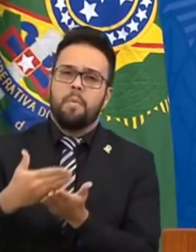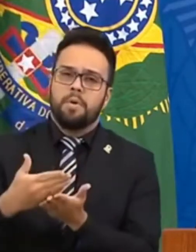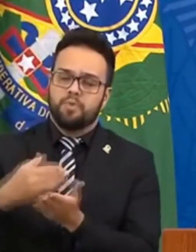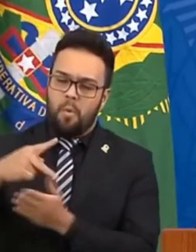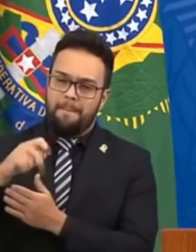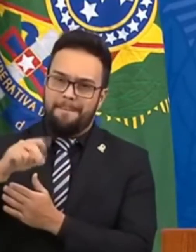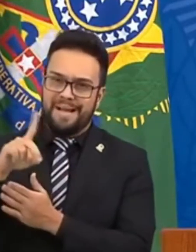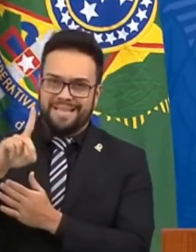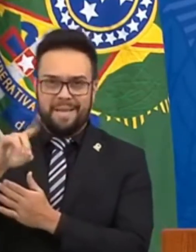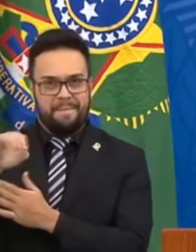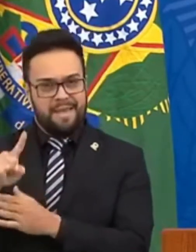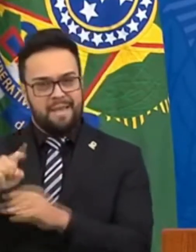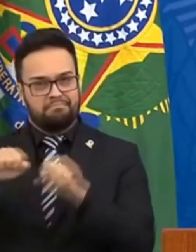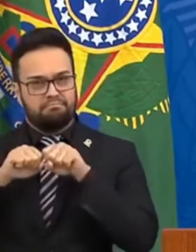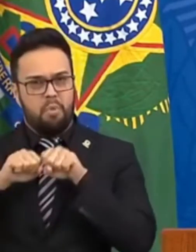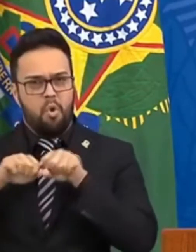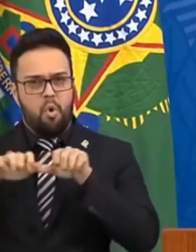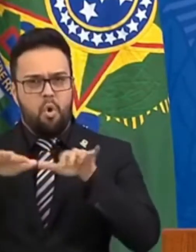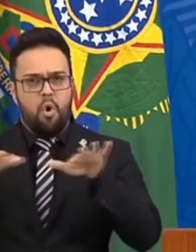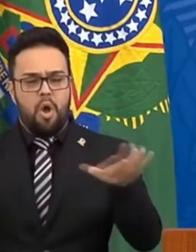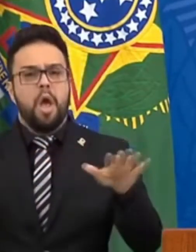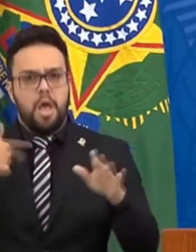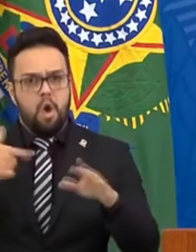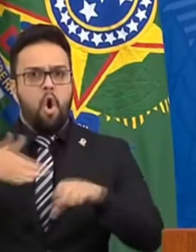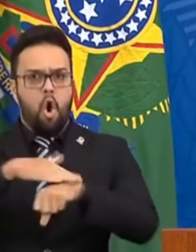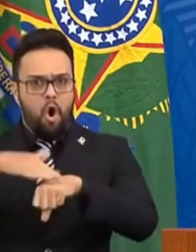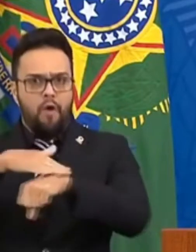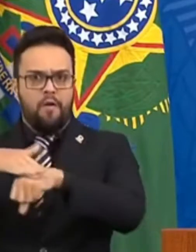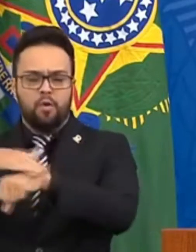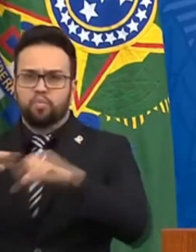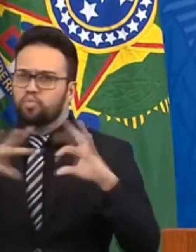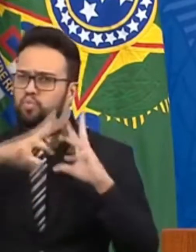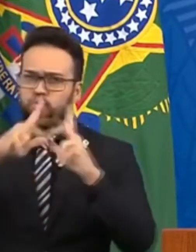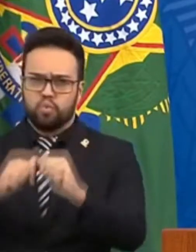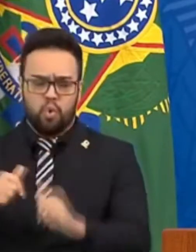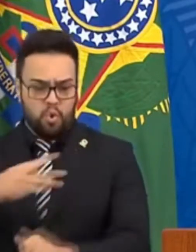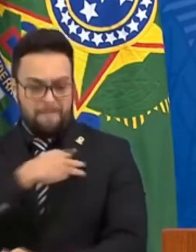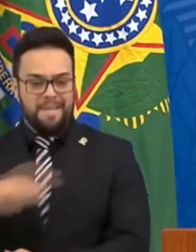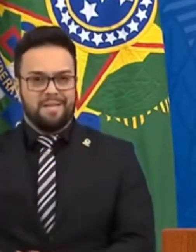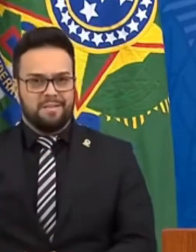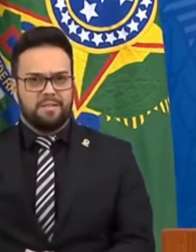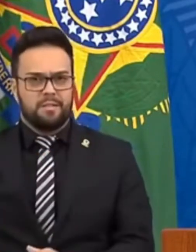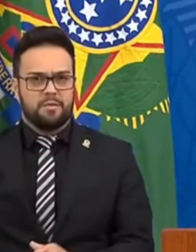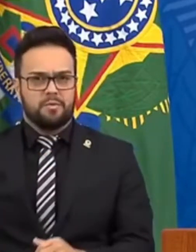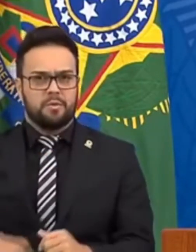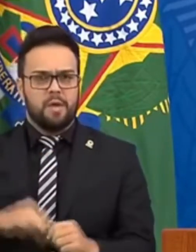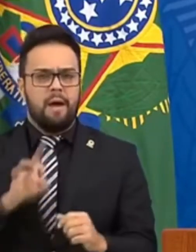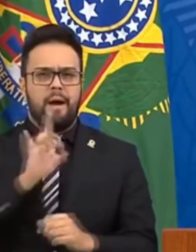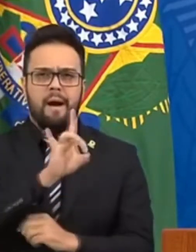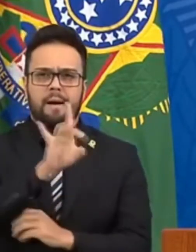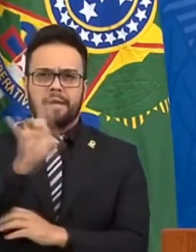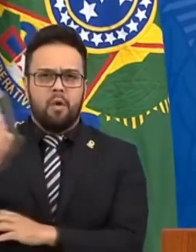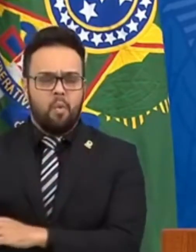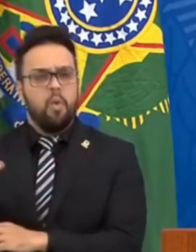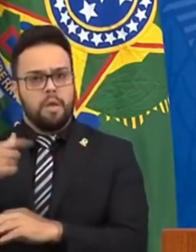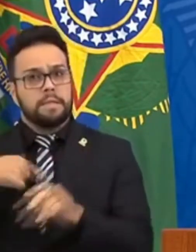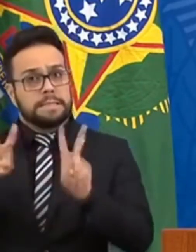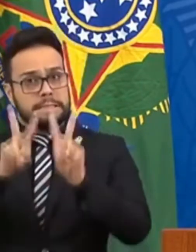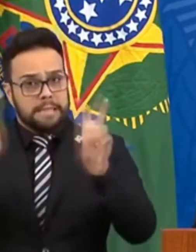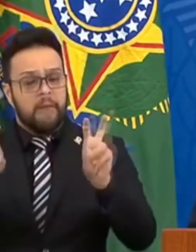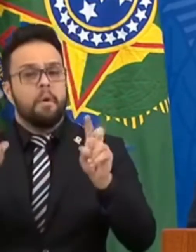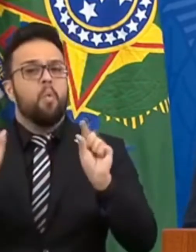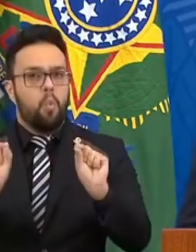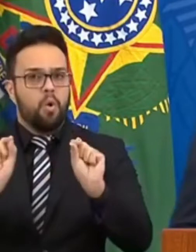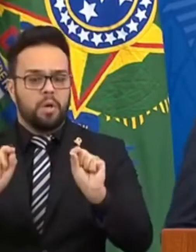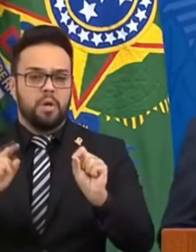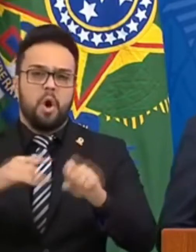pandemia e eu me dirigia todos os meses o e falei da vida e do emprego